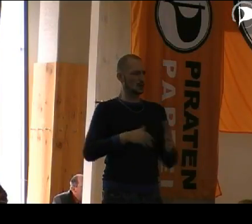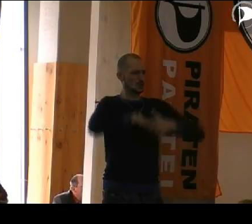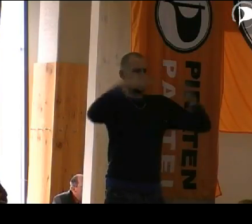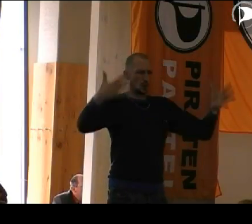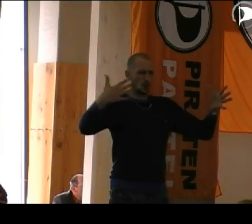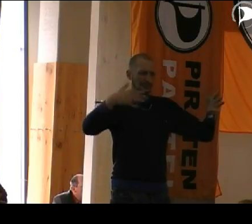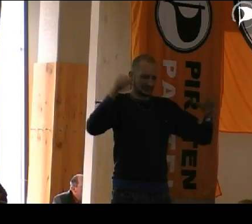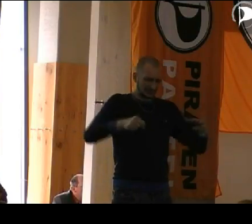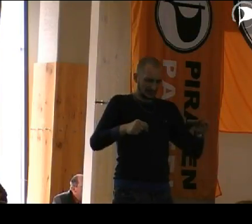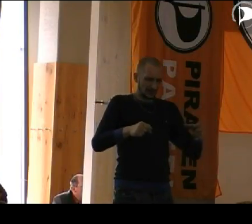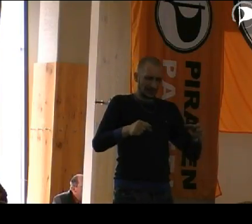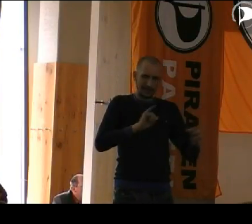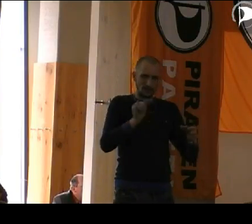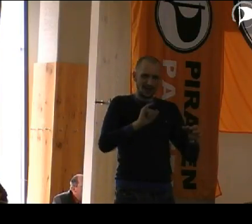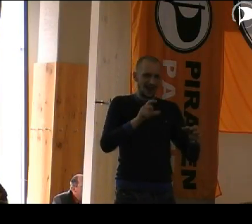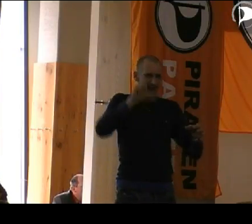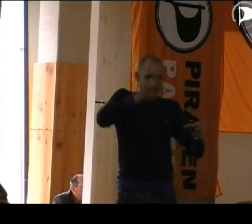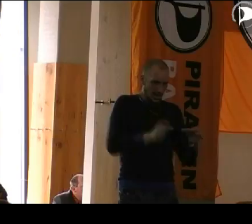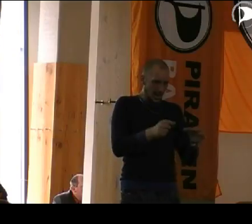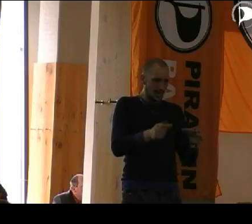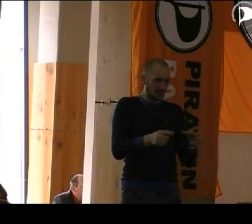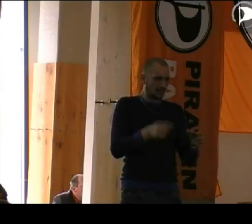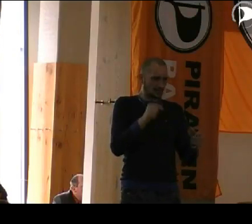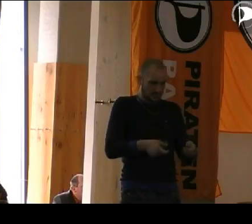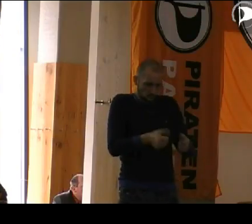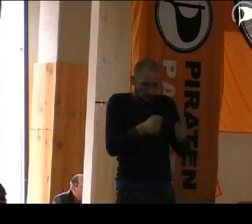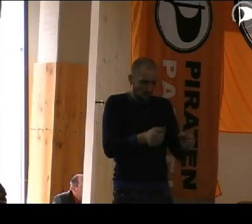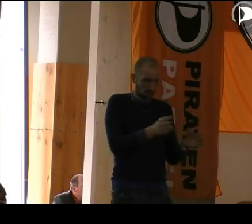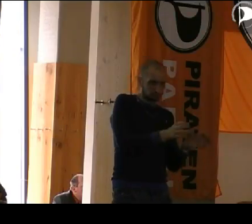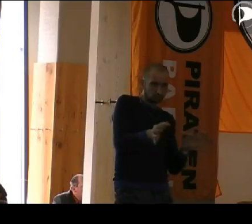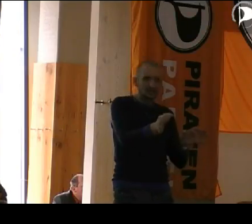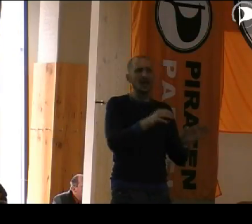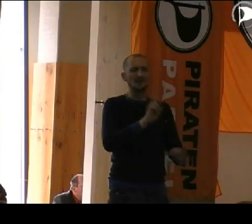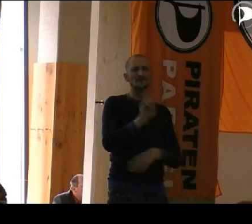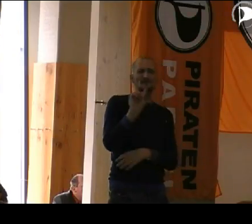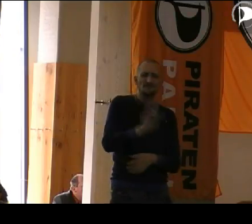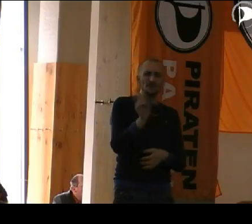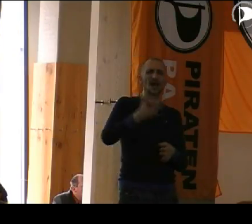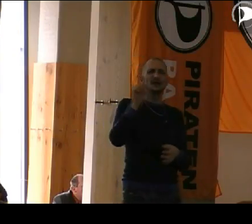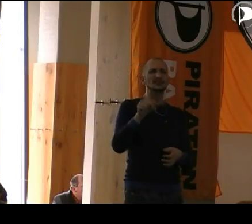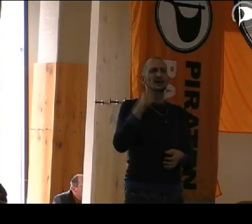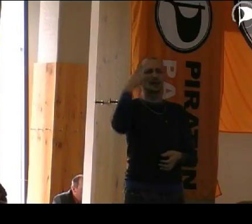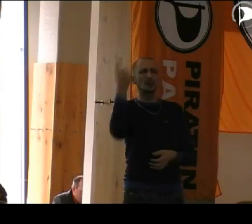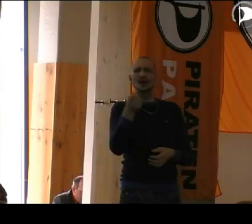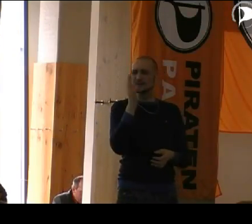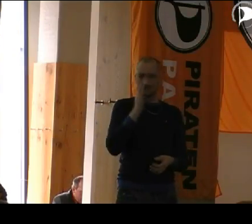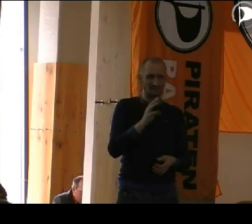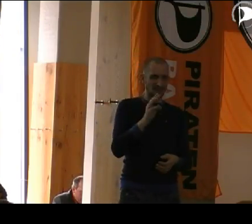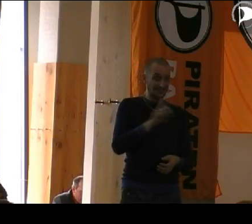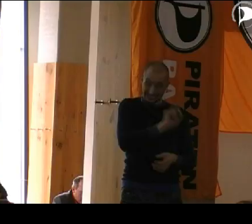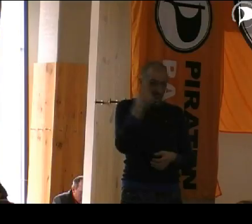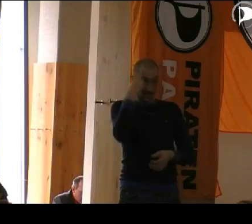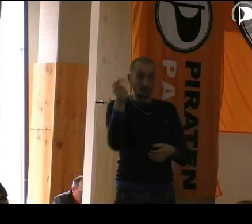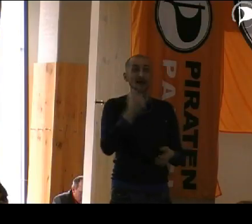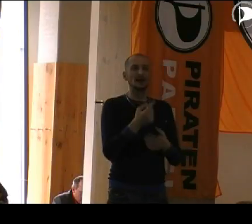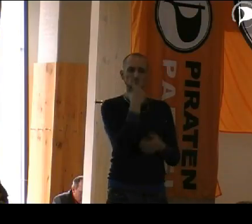kleine köpfchen und immer noch mehr köpfchen zu verteilen wer das glaubt und wer mir nicht glaubt ihr möglich sich anschließend in der